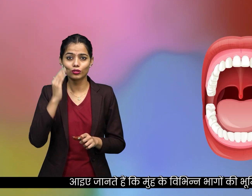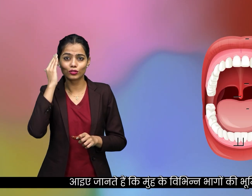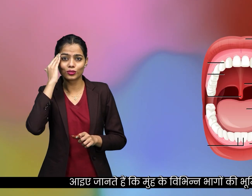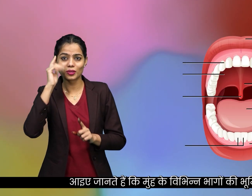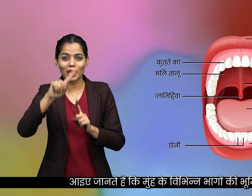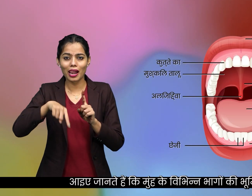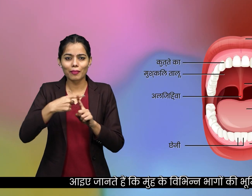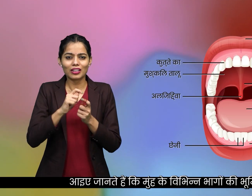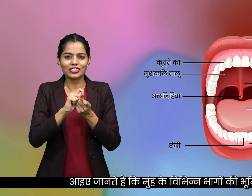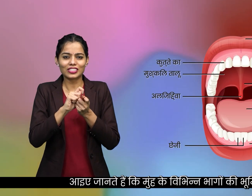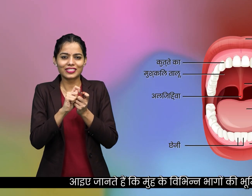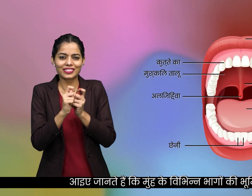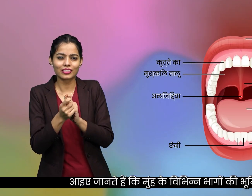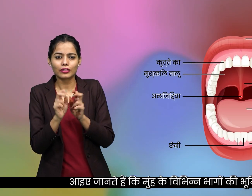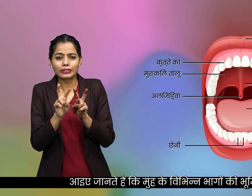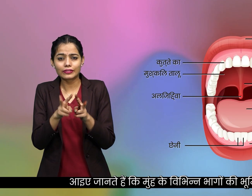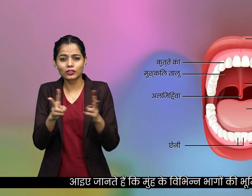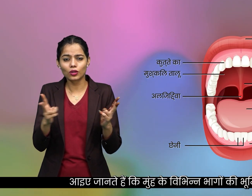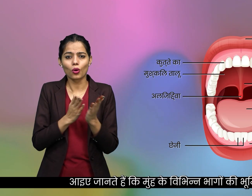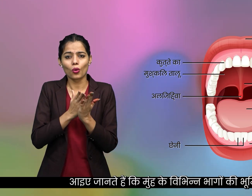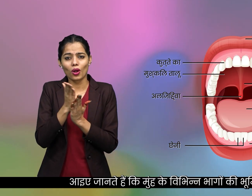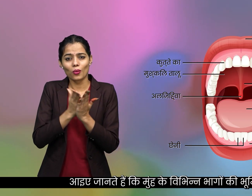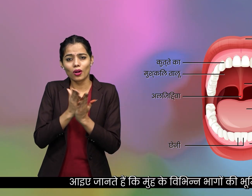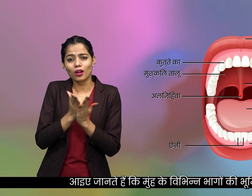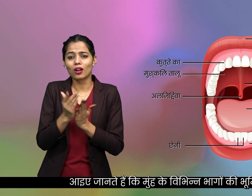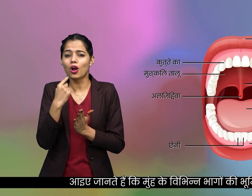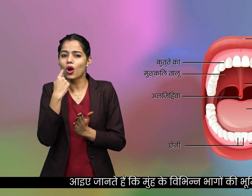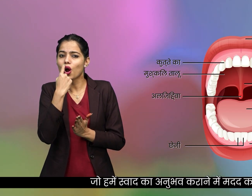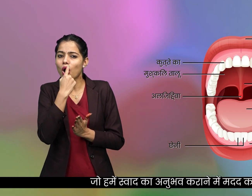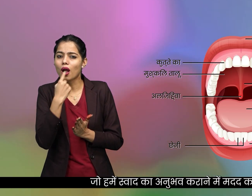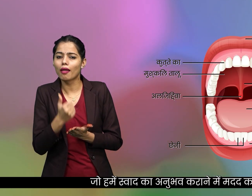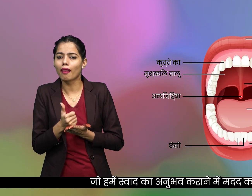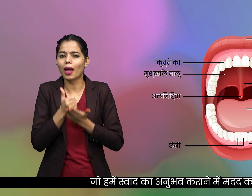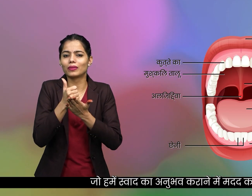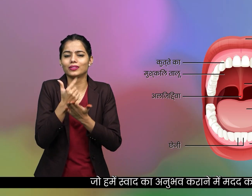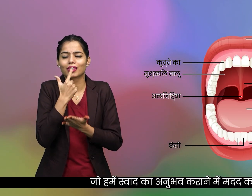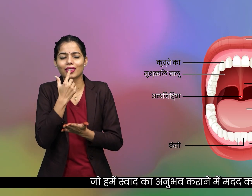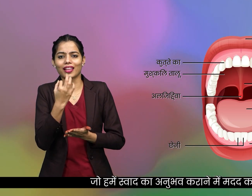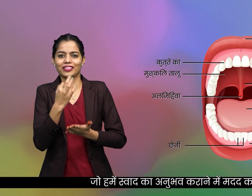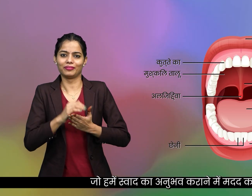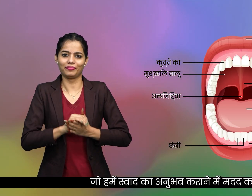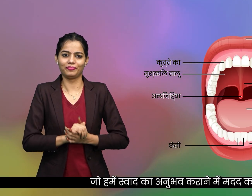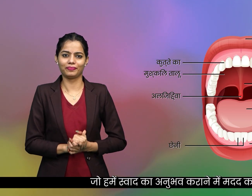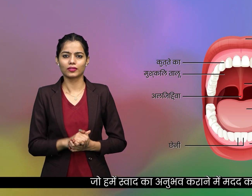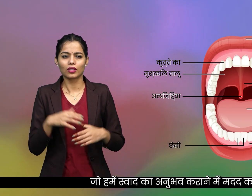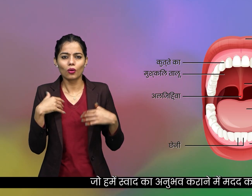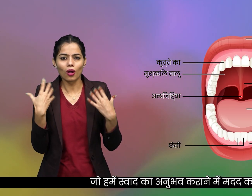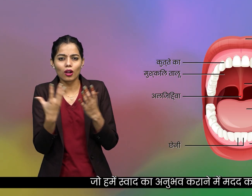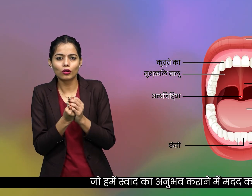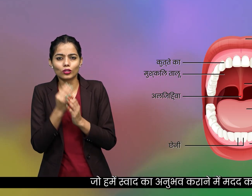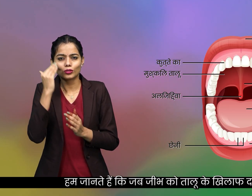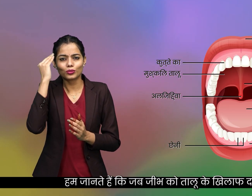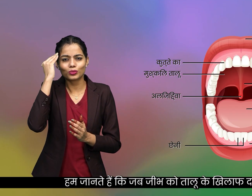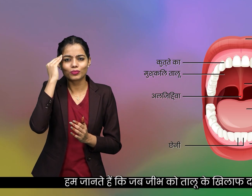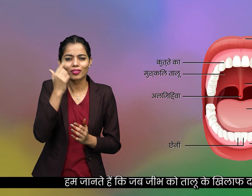आइए जानते हैं कि मुंह के विभिन्न भागों की भूमिका क्या है, जो हमें स्वाद का अनुभव करने में मदद